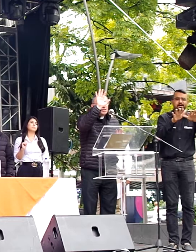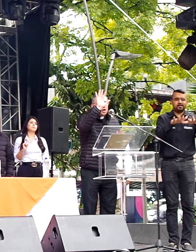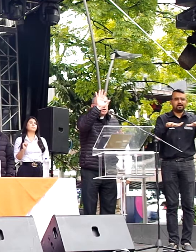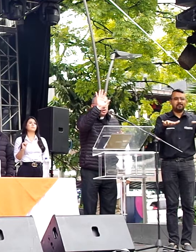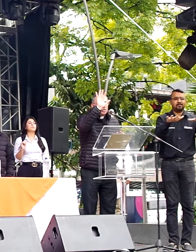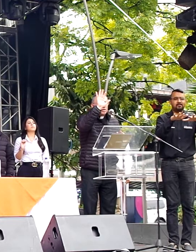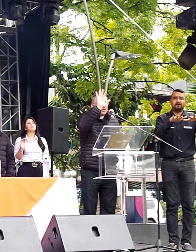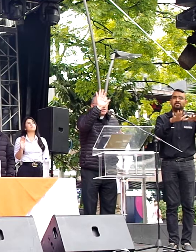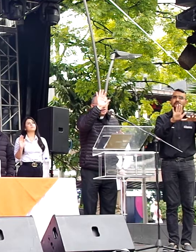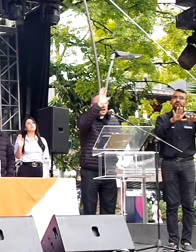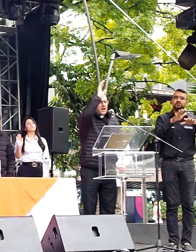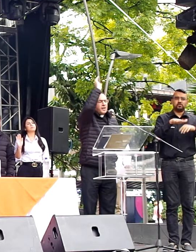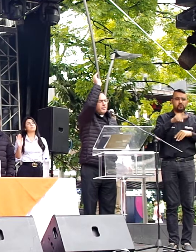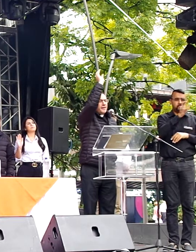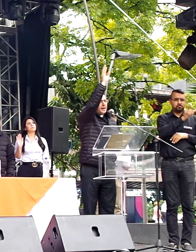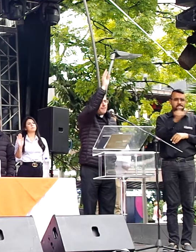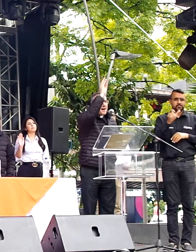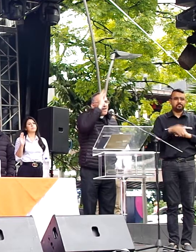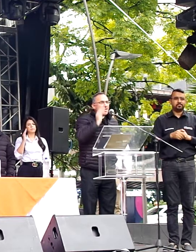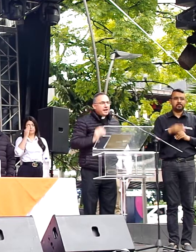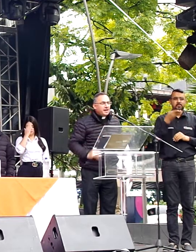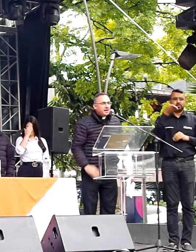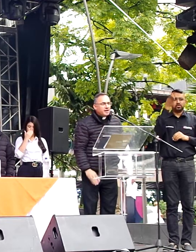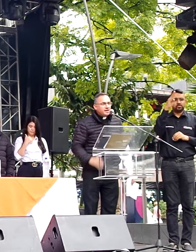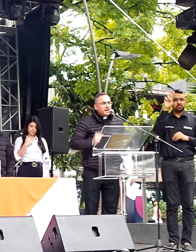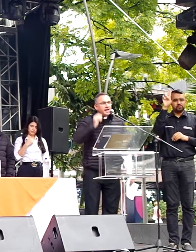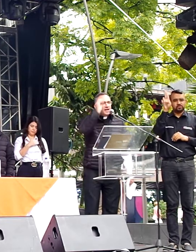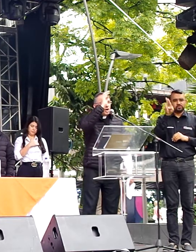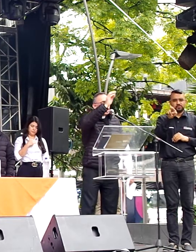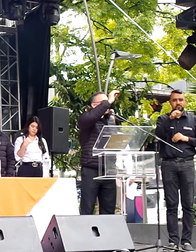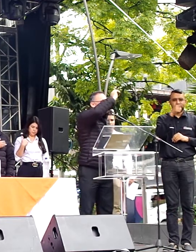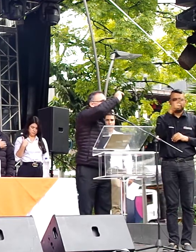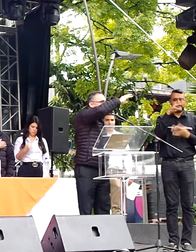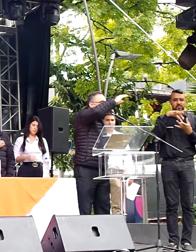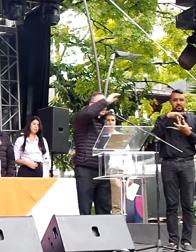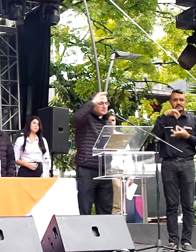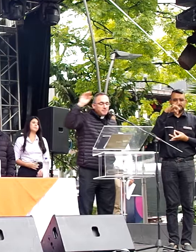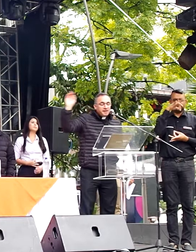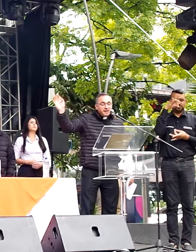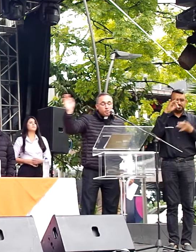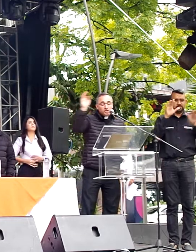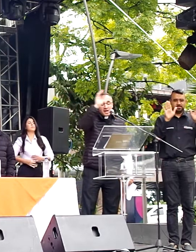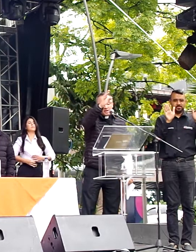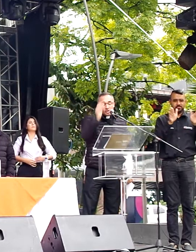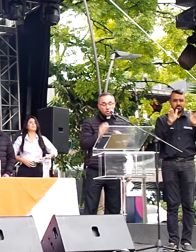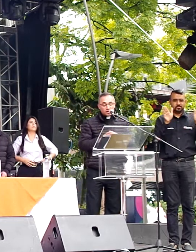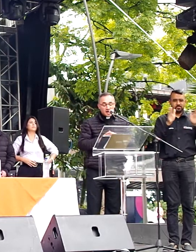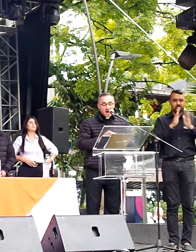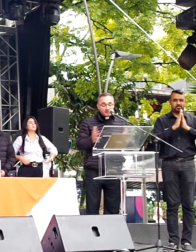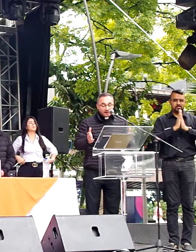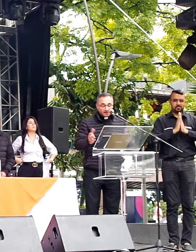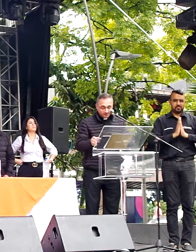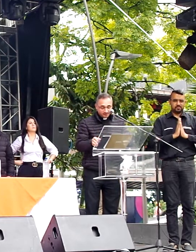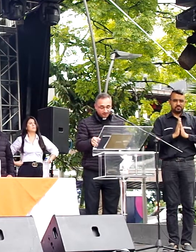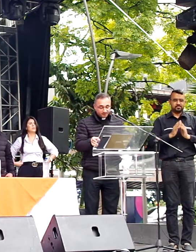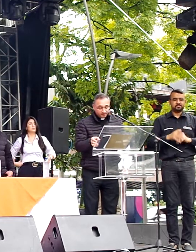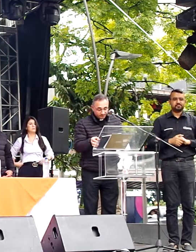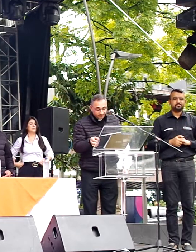nuestro territorio, en el nombre del Padre y del Hijo y del Espíritu Santo.